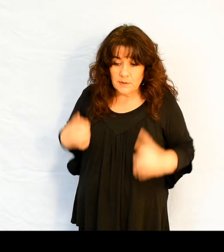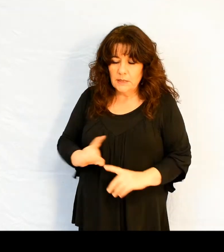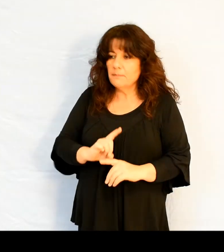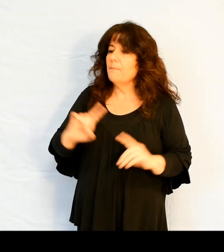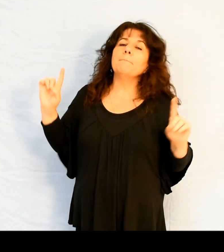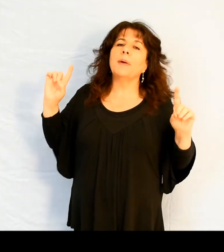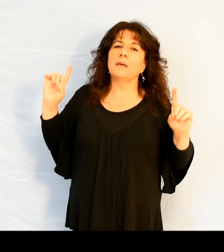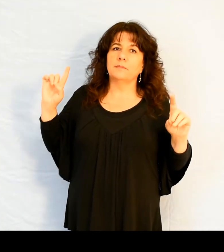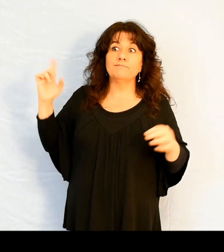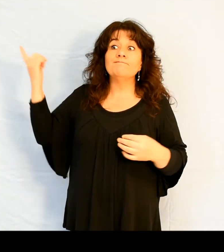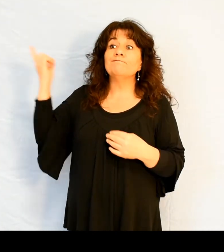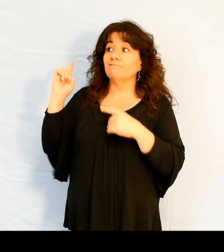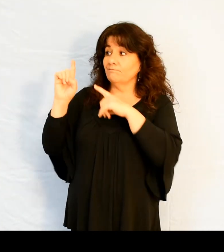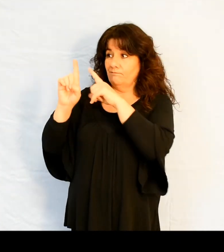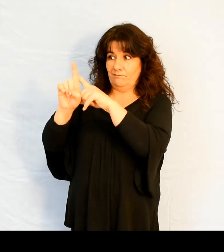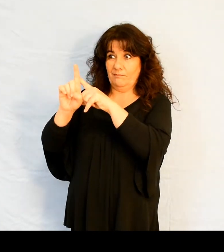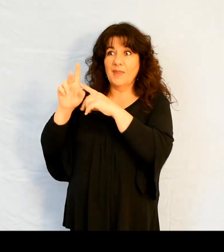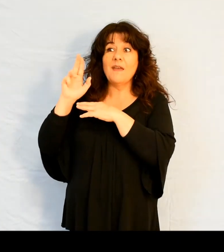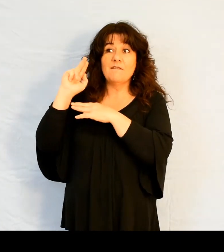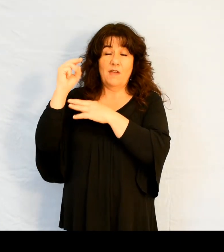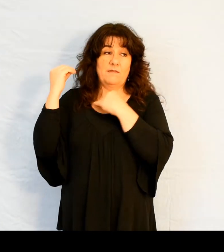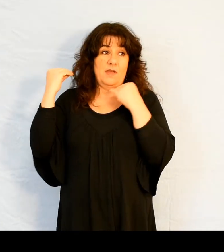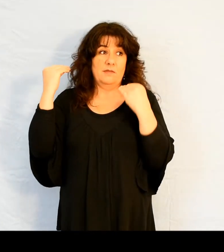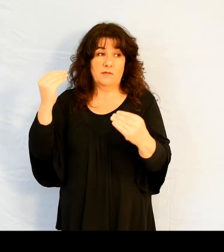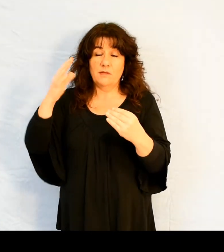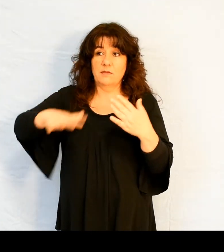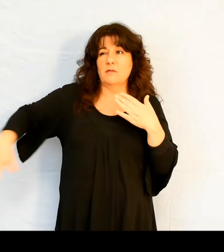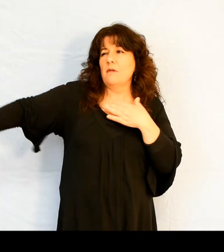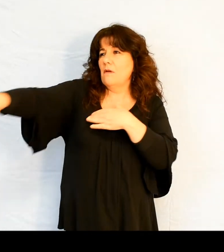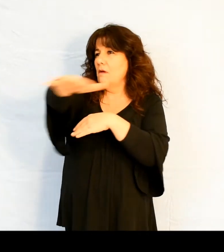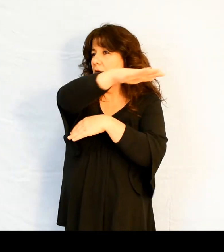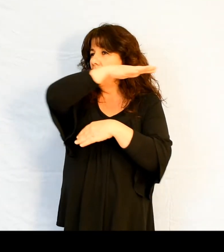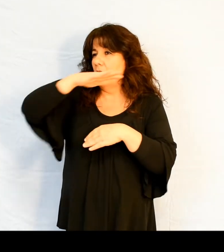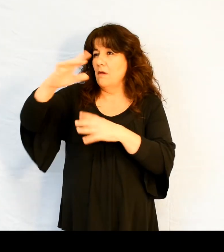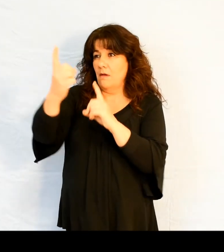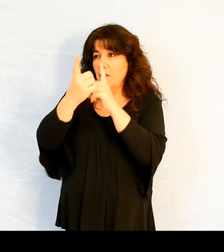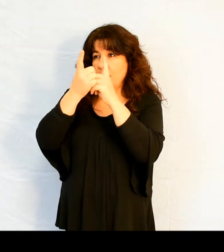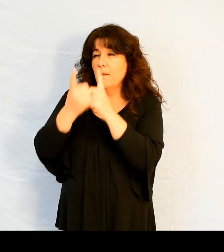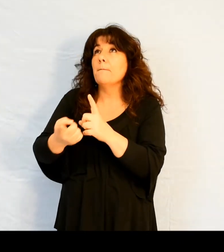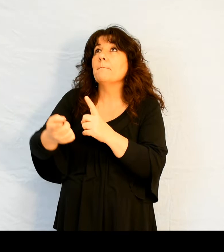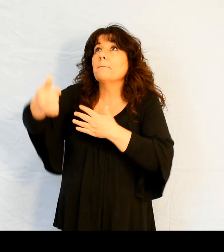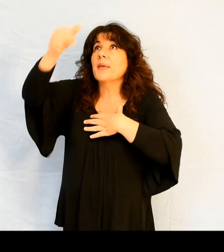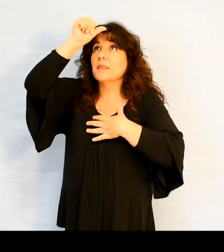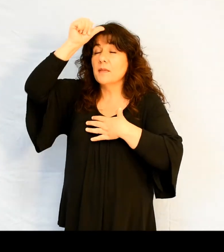Lui vous baptisera dans l'Esprit Saint et le feu.